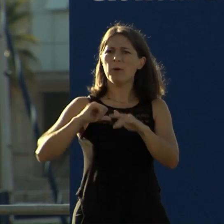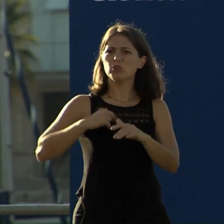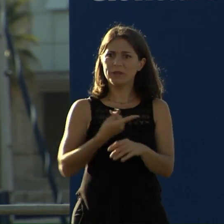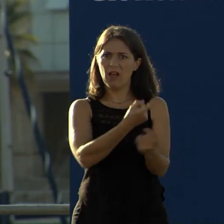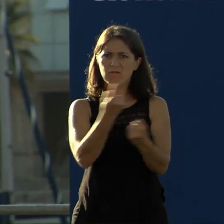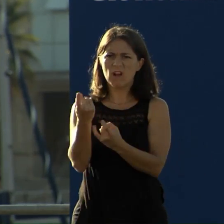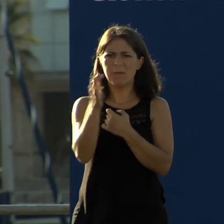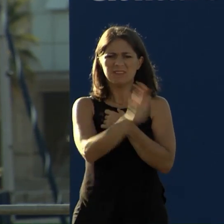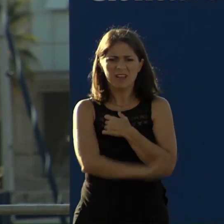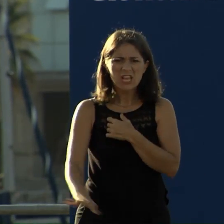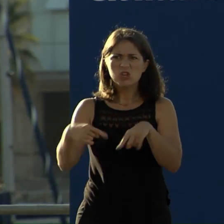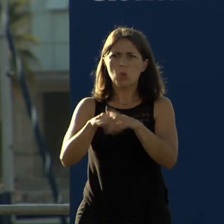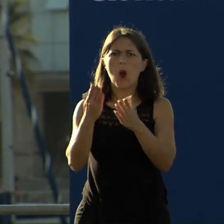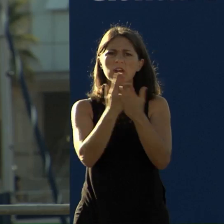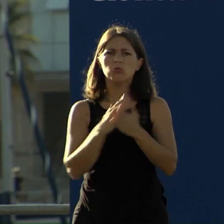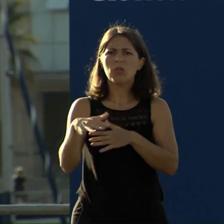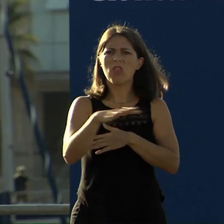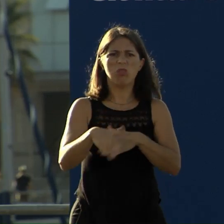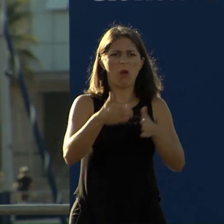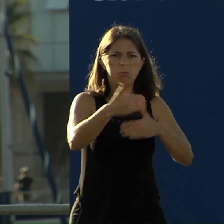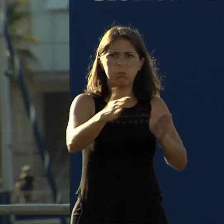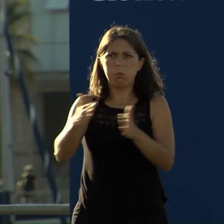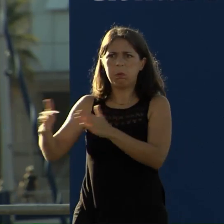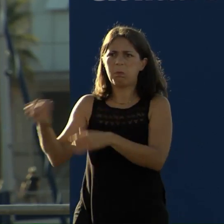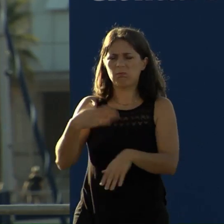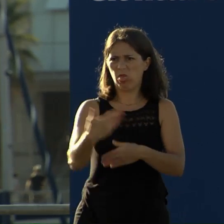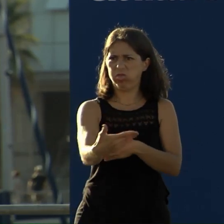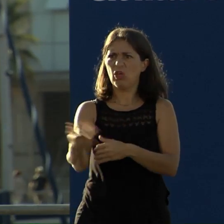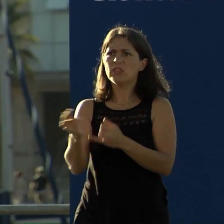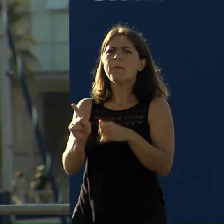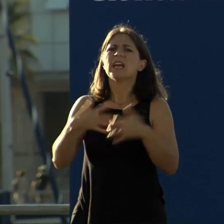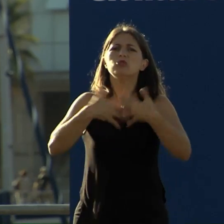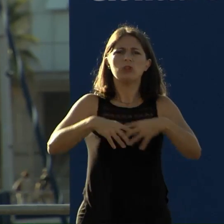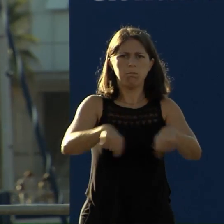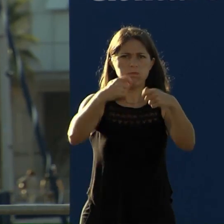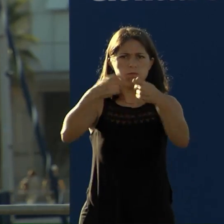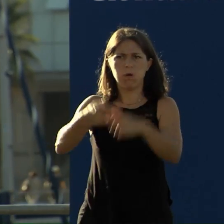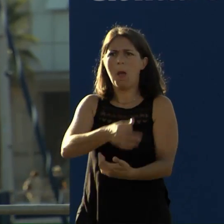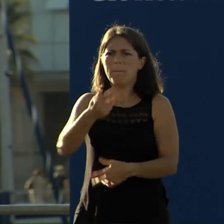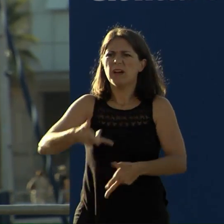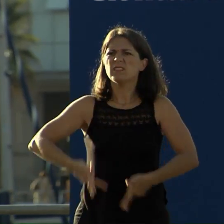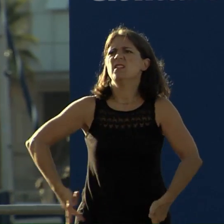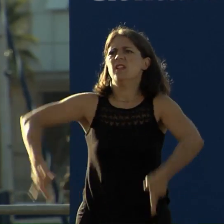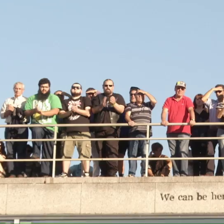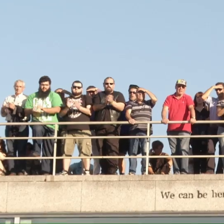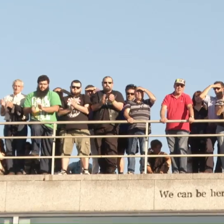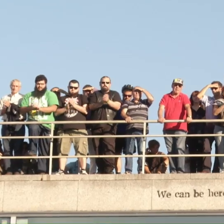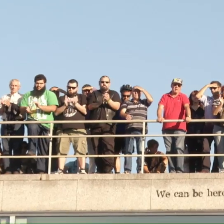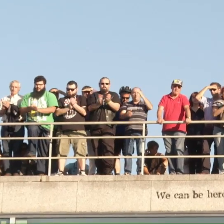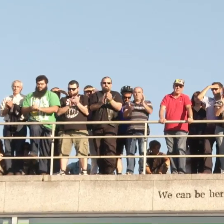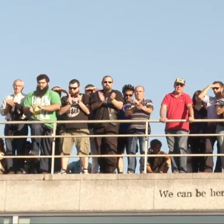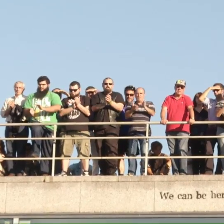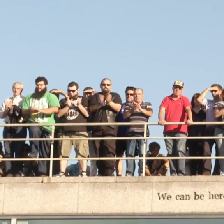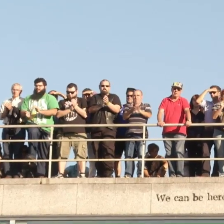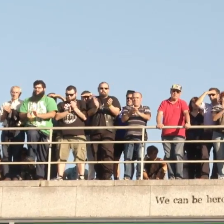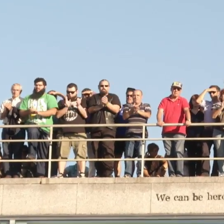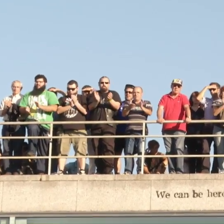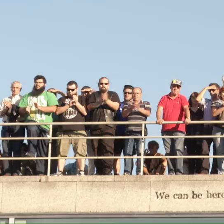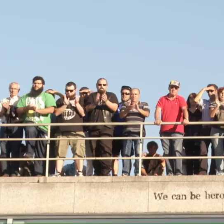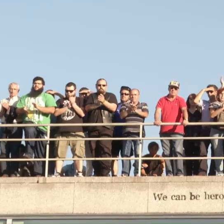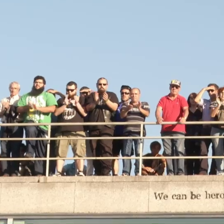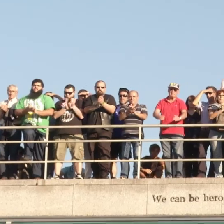de niños que estudian en barracones. Es hablar de industria que se destruye. Es hablar de migración. Eso es hablar de política. Hablar